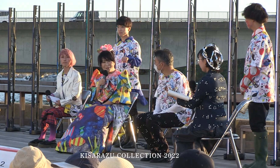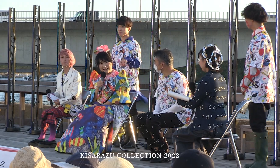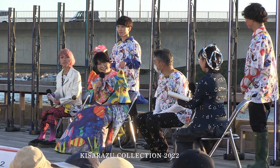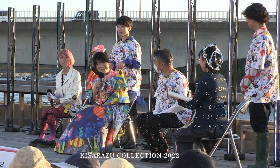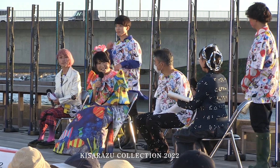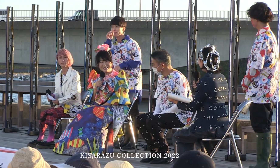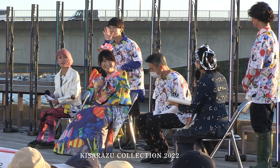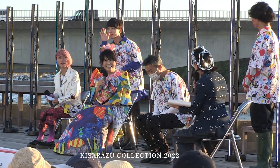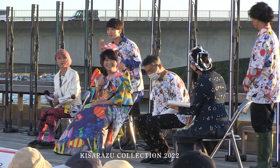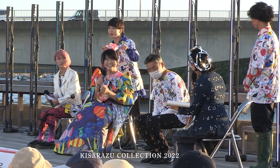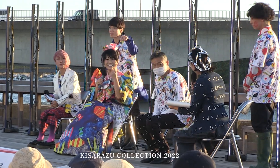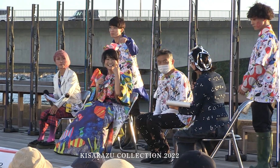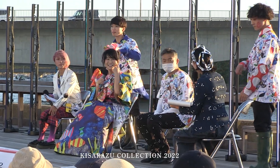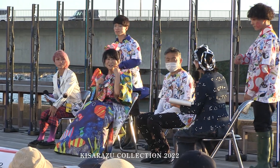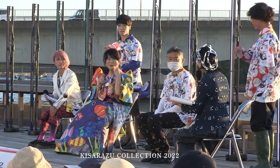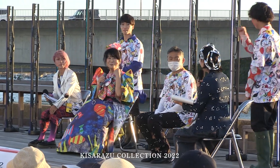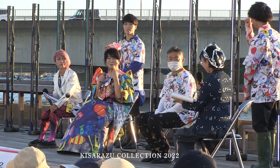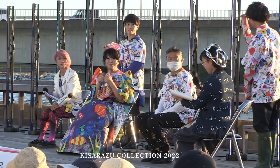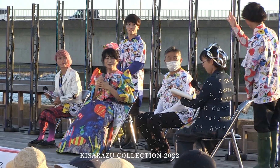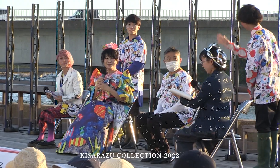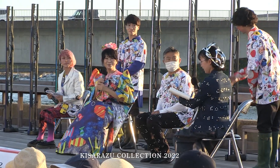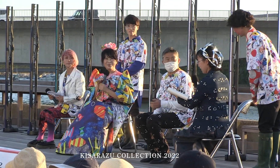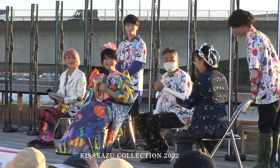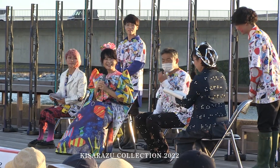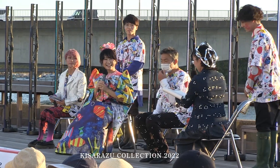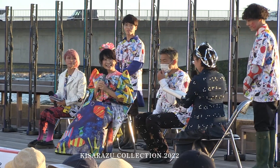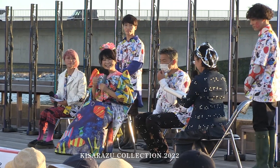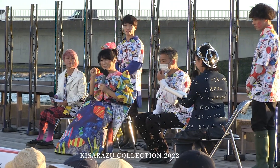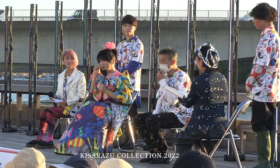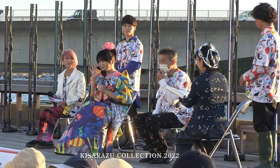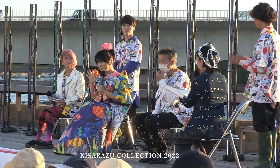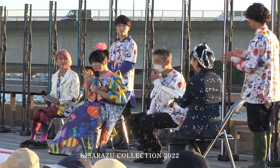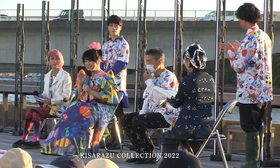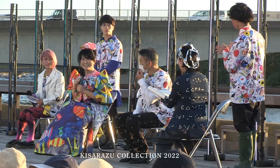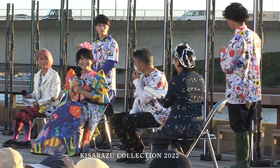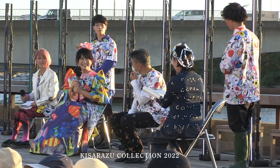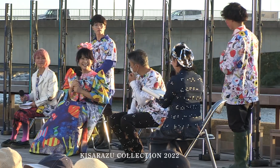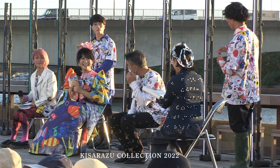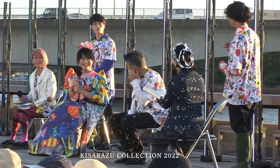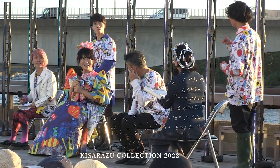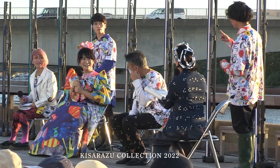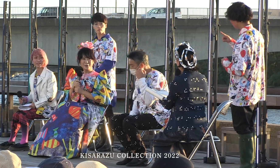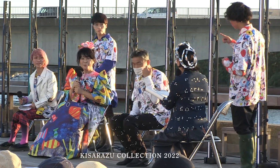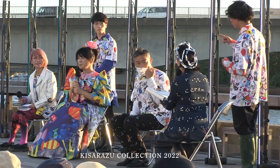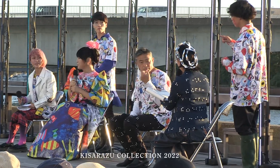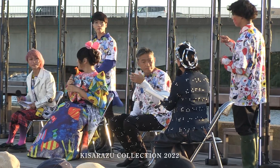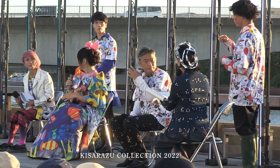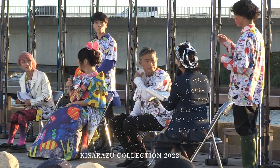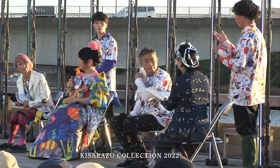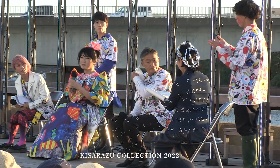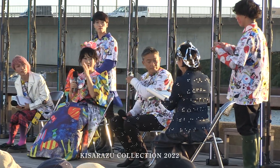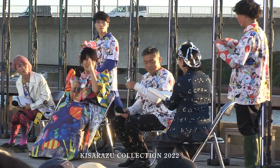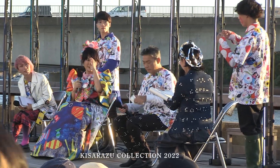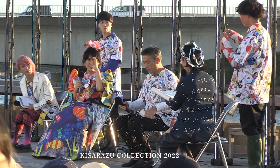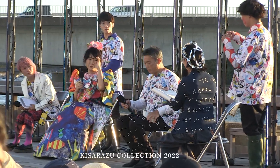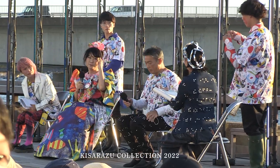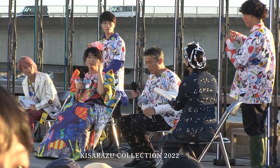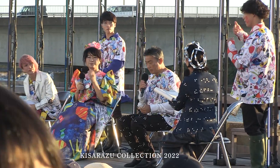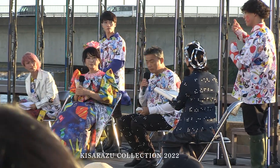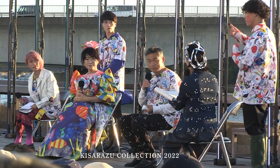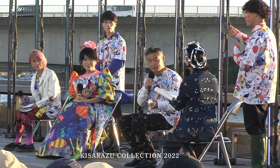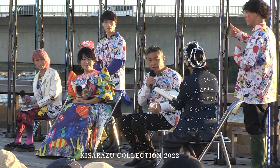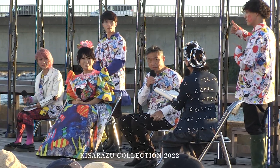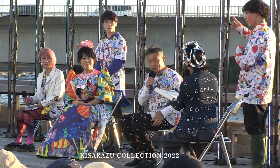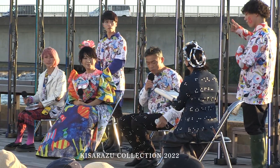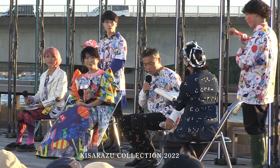。はい、よろしくお願いします。 よろしくお願いします。それではまずはじめに渡辺義国市長、